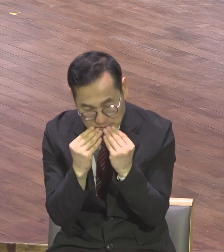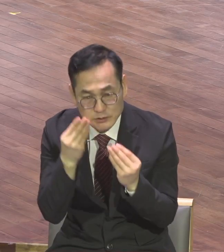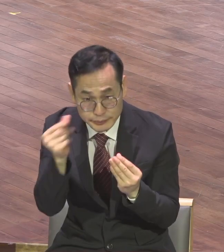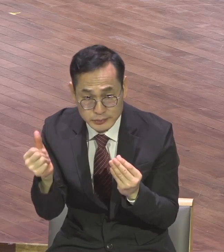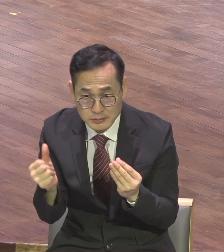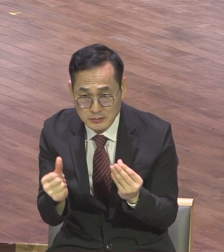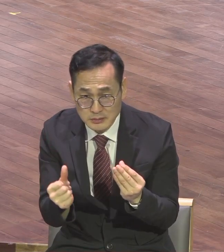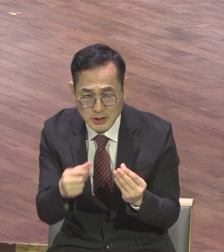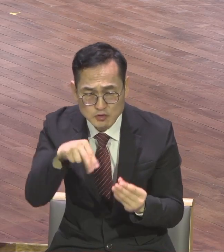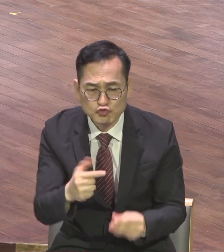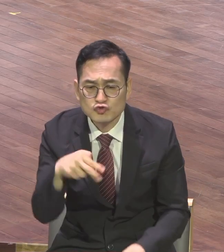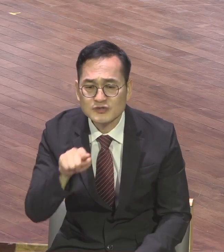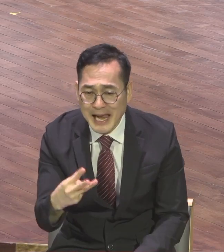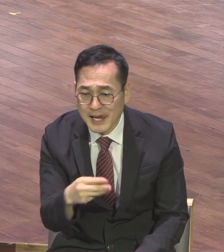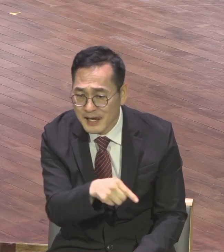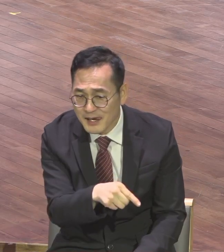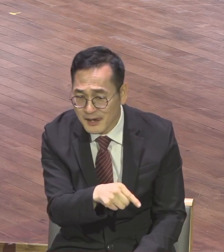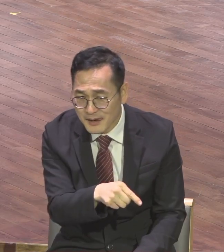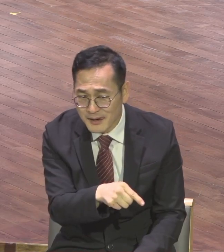순살.